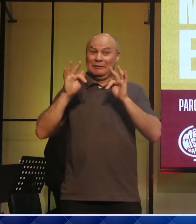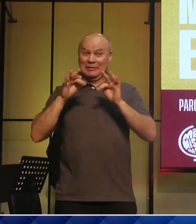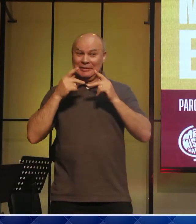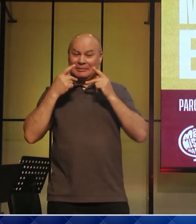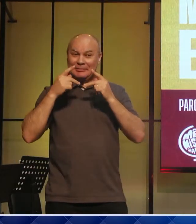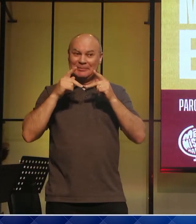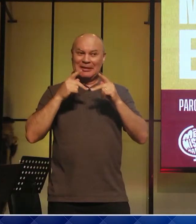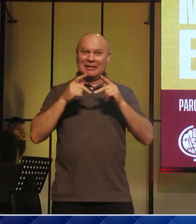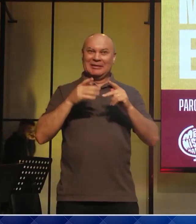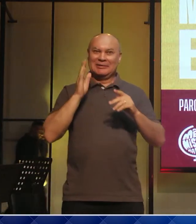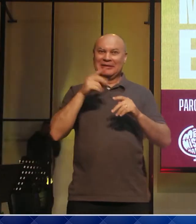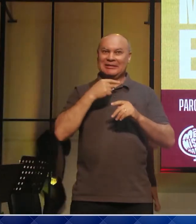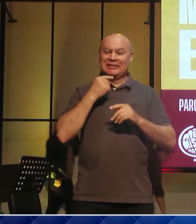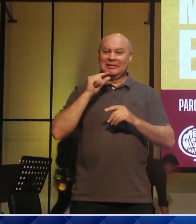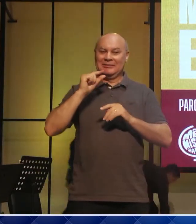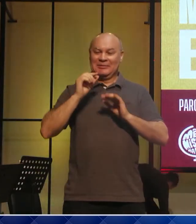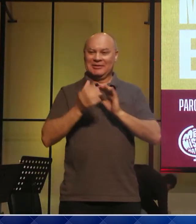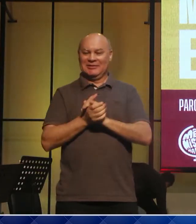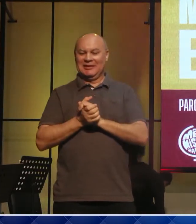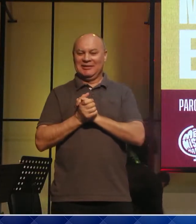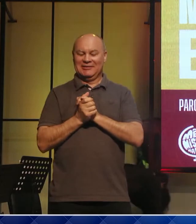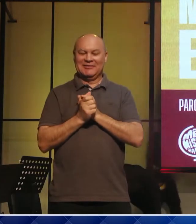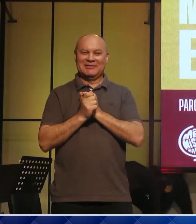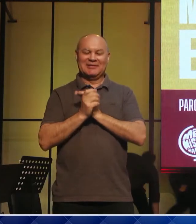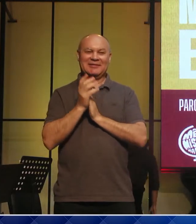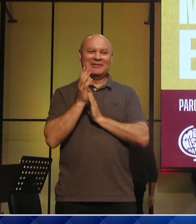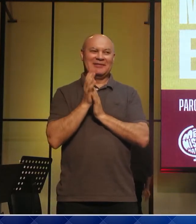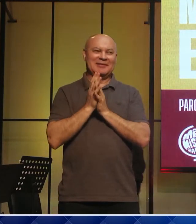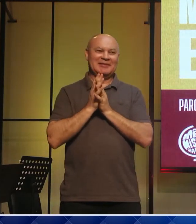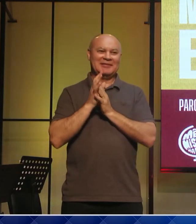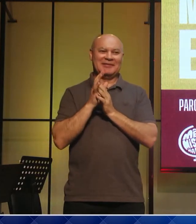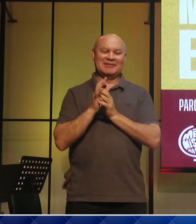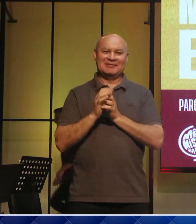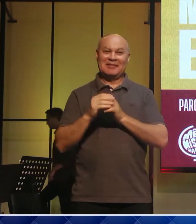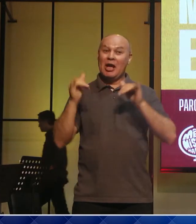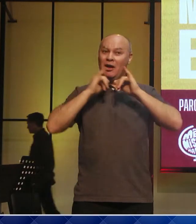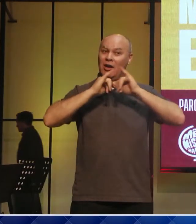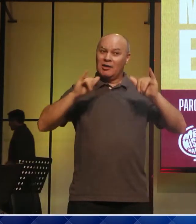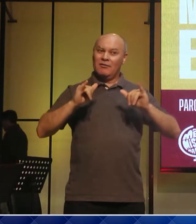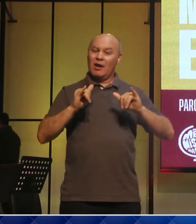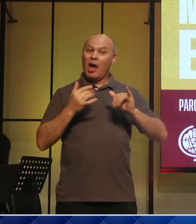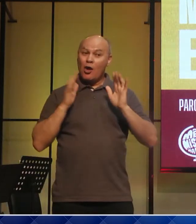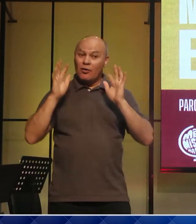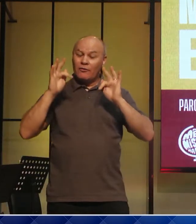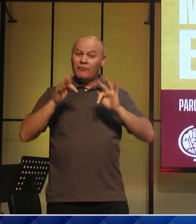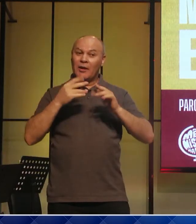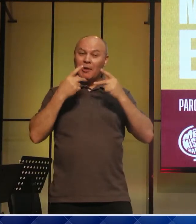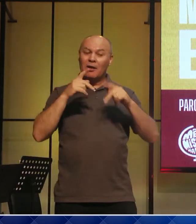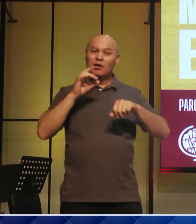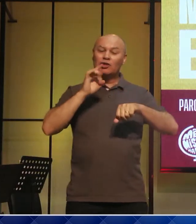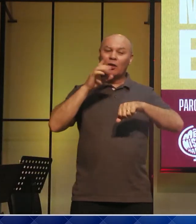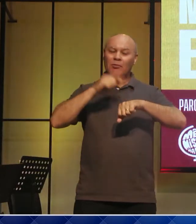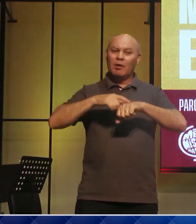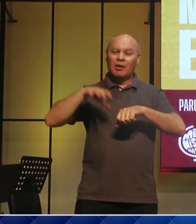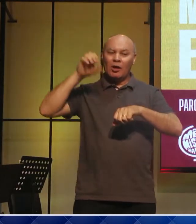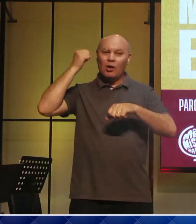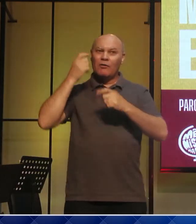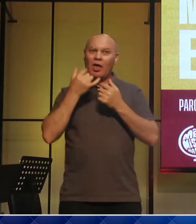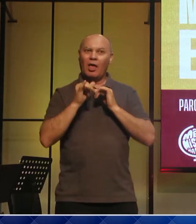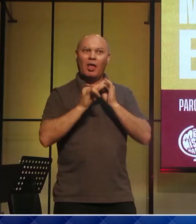Eu falei que tem mensagem que só vai completar quando tocar a trombeta. O amor dele em